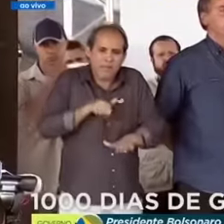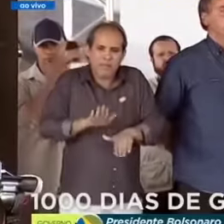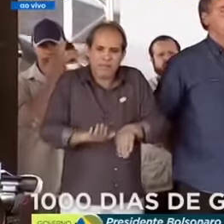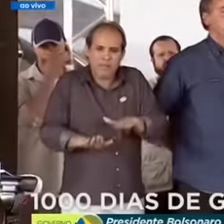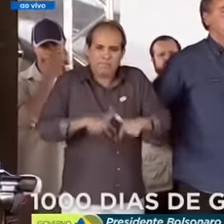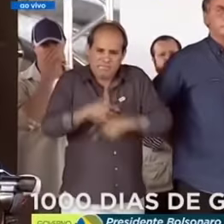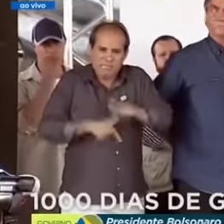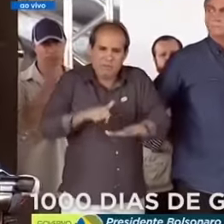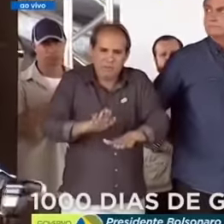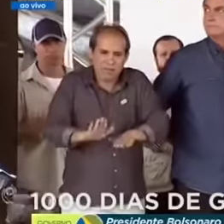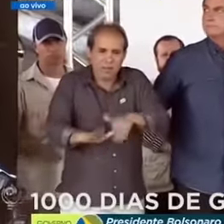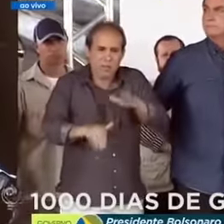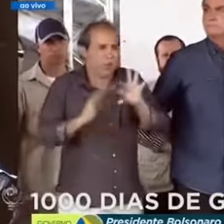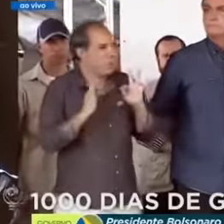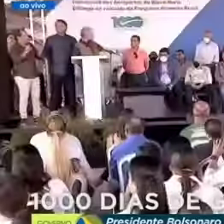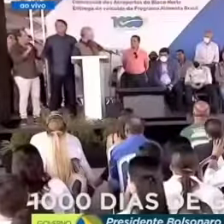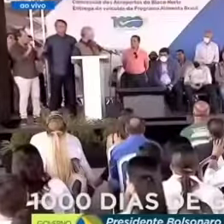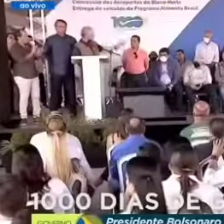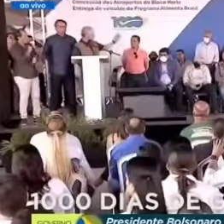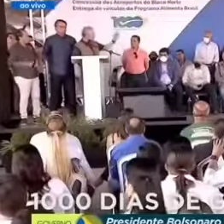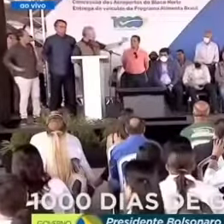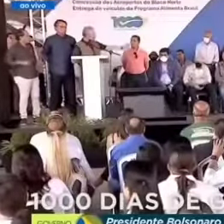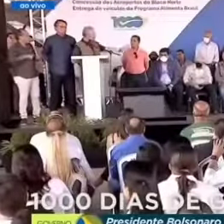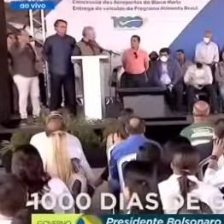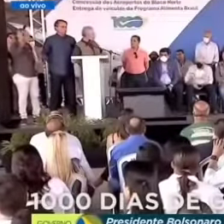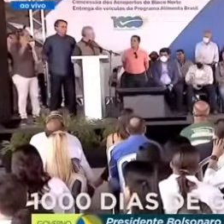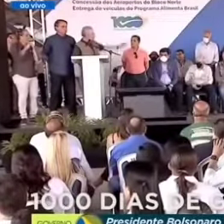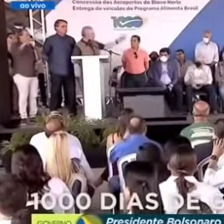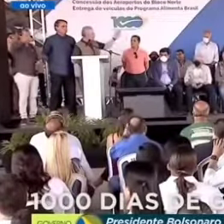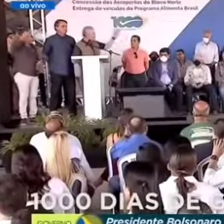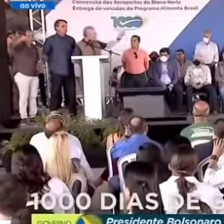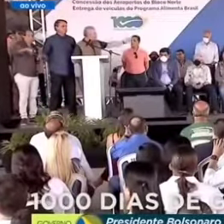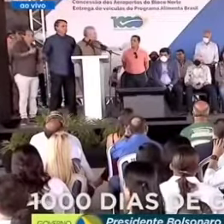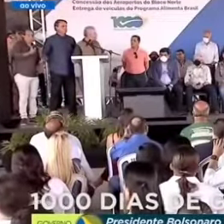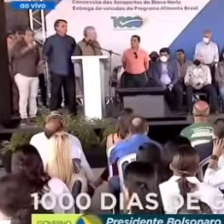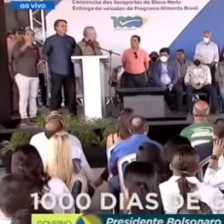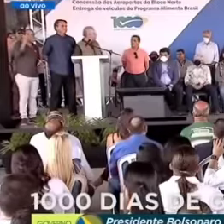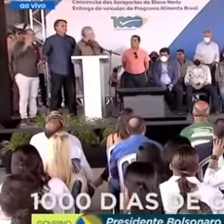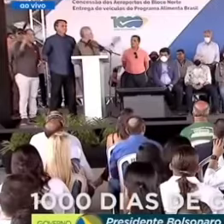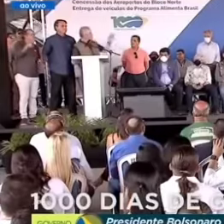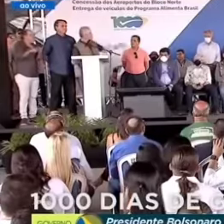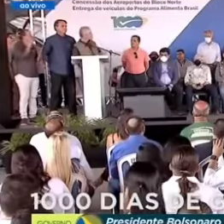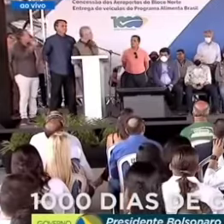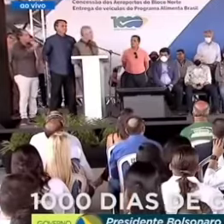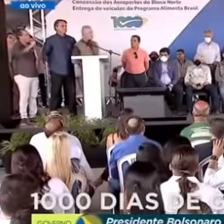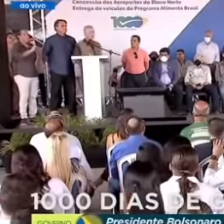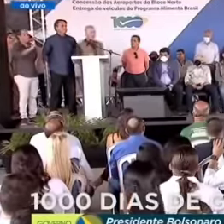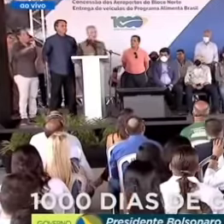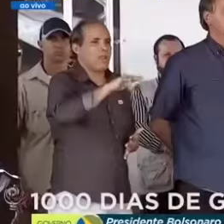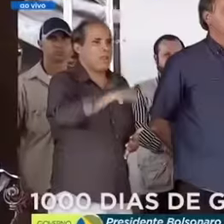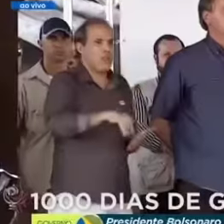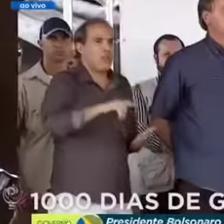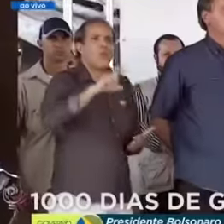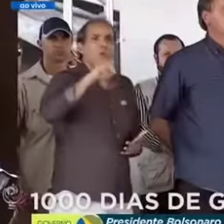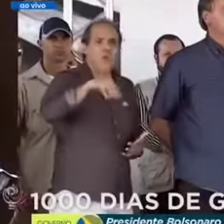os ministros que aqui estão, general Heleno, general Ramos, meu amigo Tarcísio, o ministro Joaquim, o ministro João